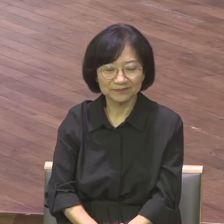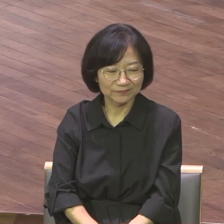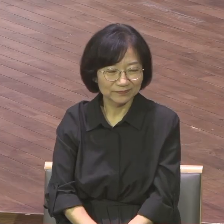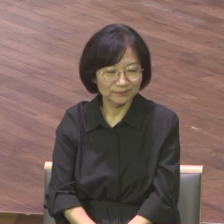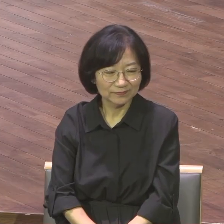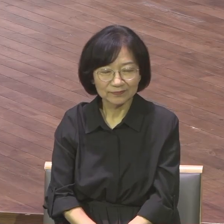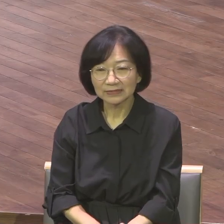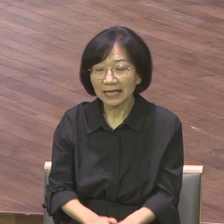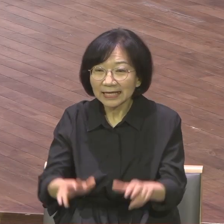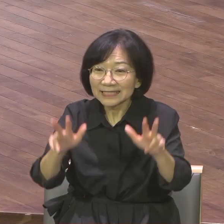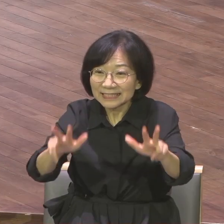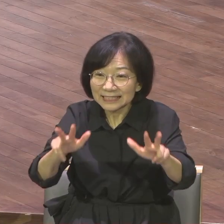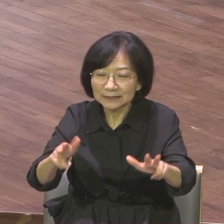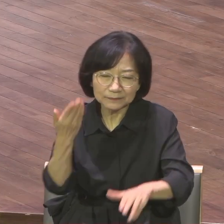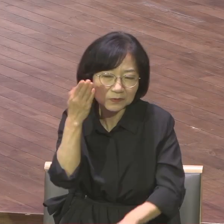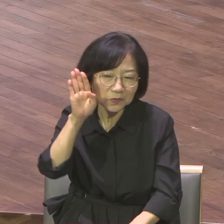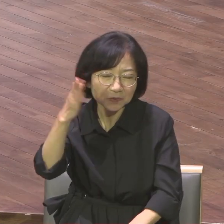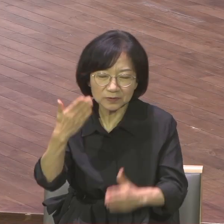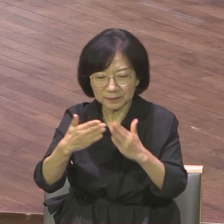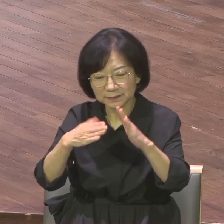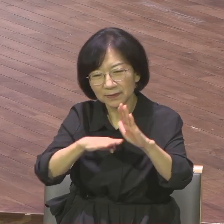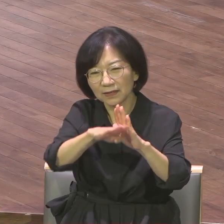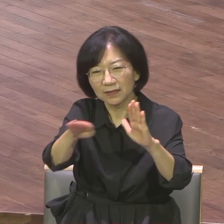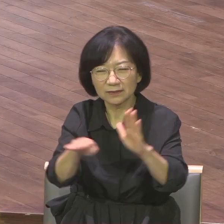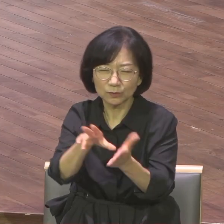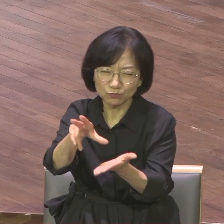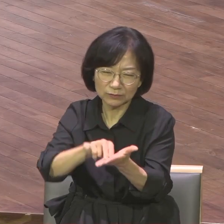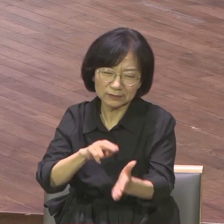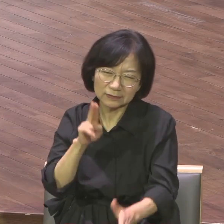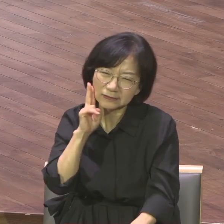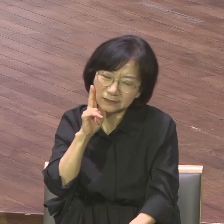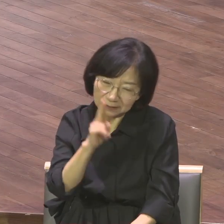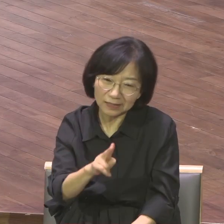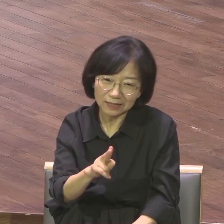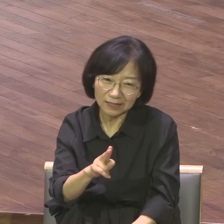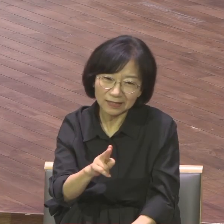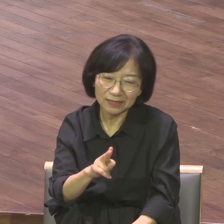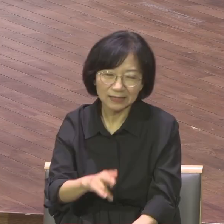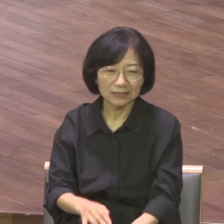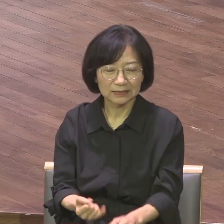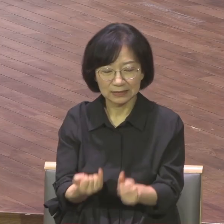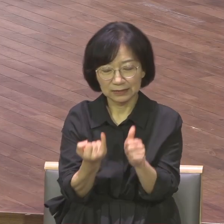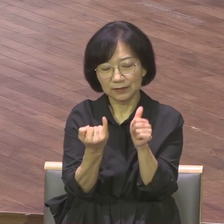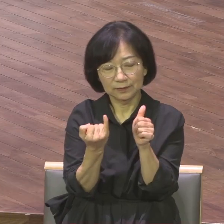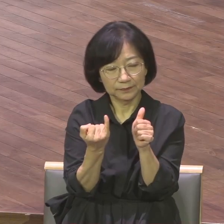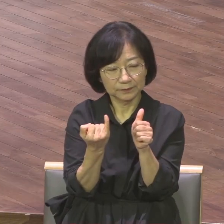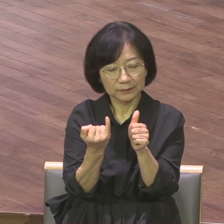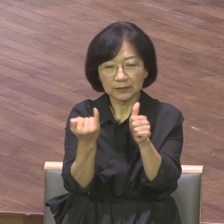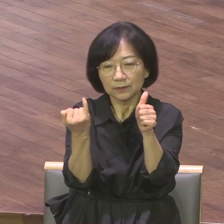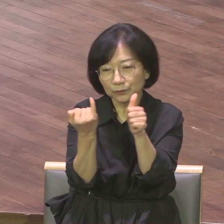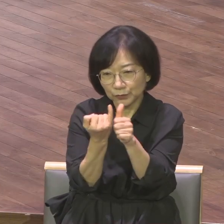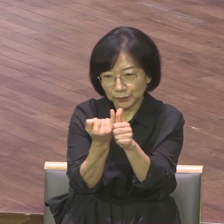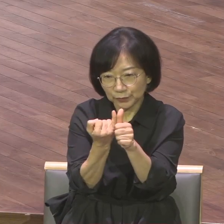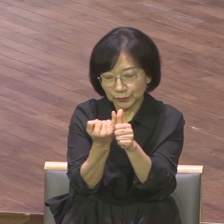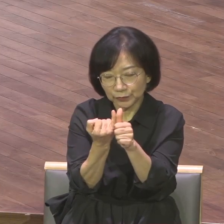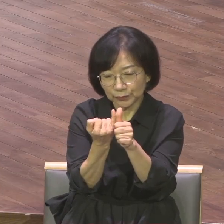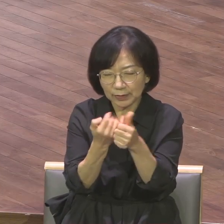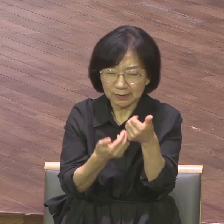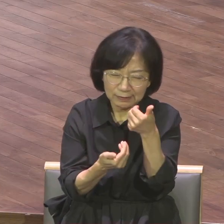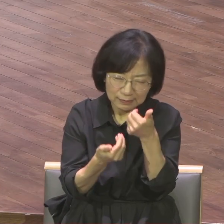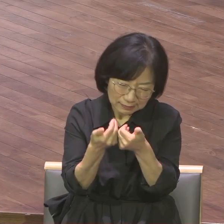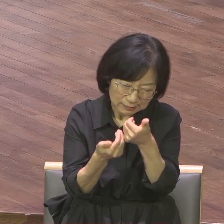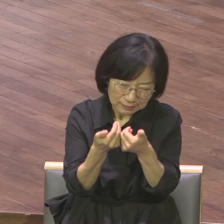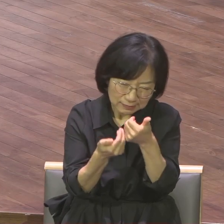시대의 가정 문제가 심각하지요. 가정 문제. 부부간의 문제가 많이 발생을